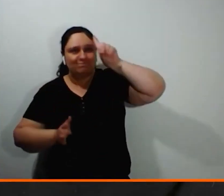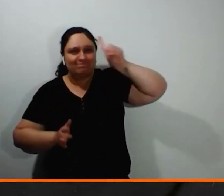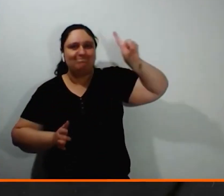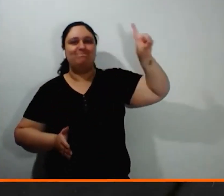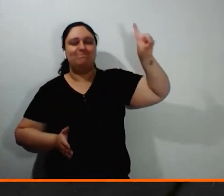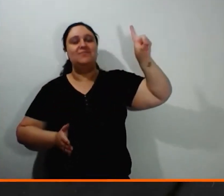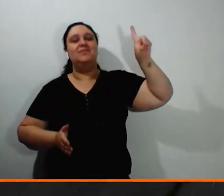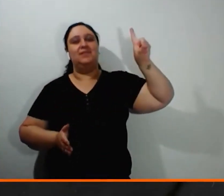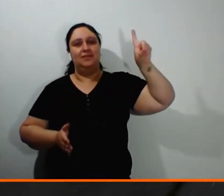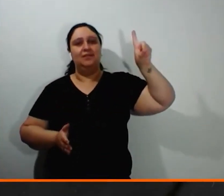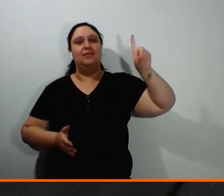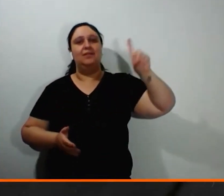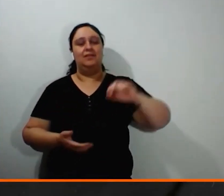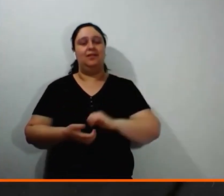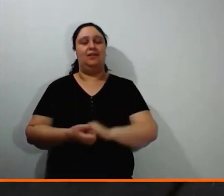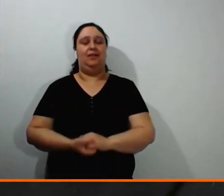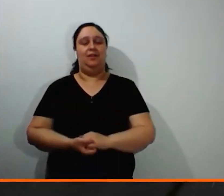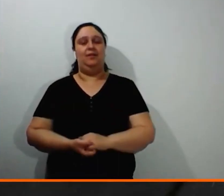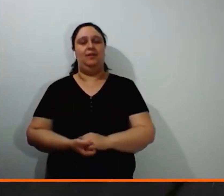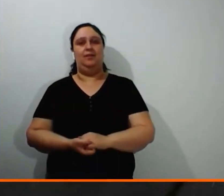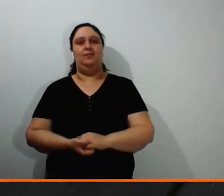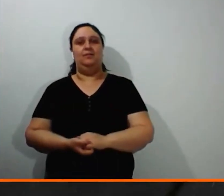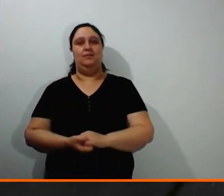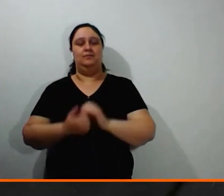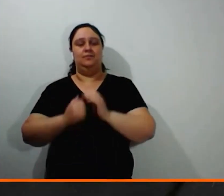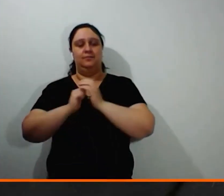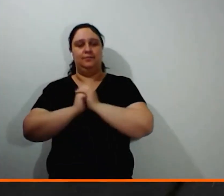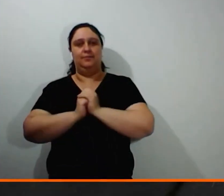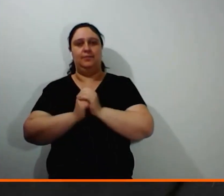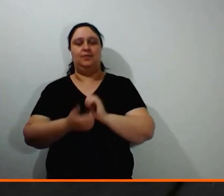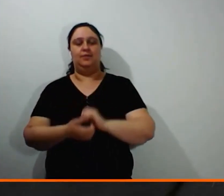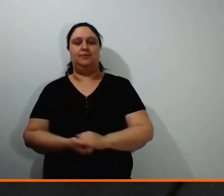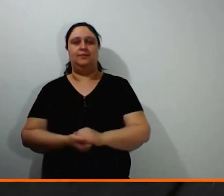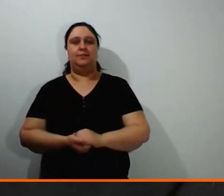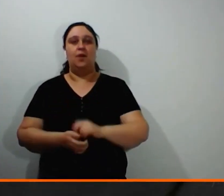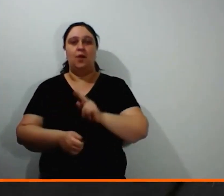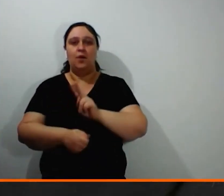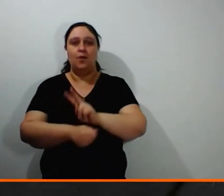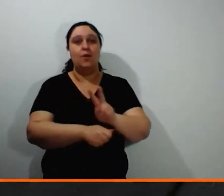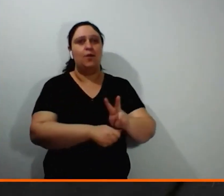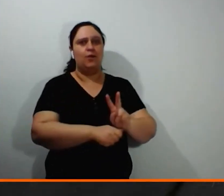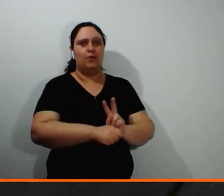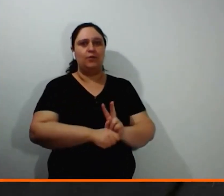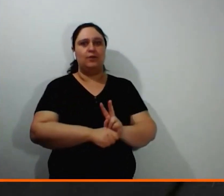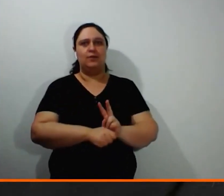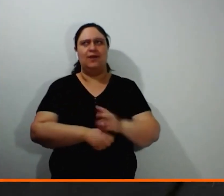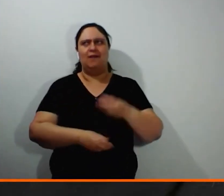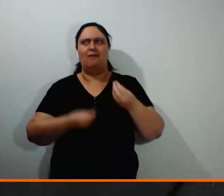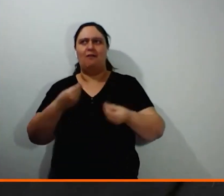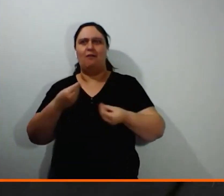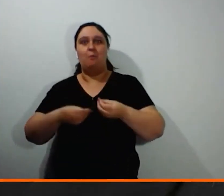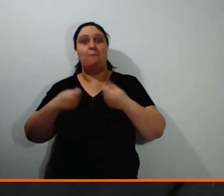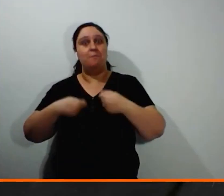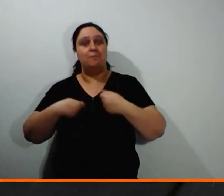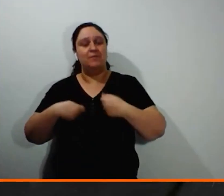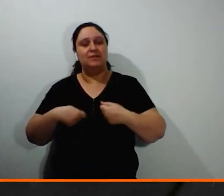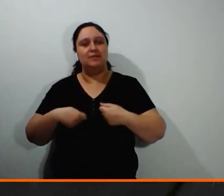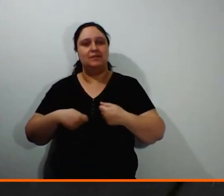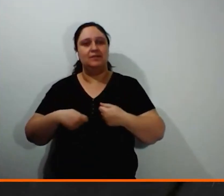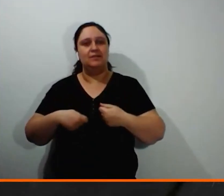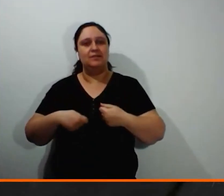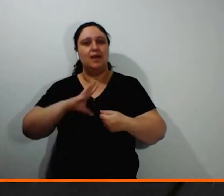ágape. Amém? Cuidados, irmãos, se você não tem amor ágape, vai ser